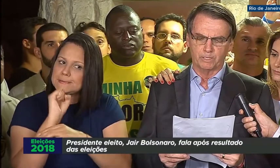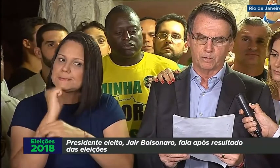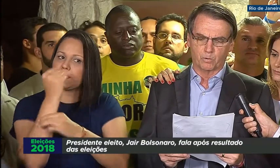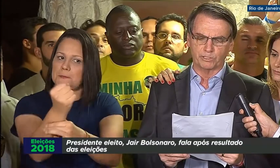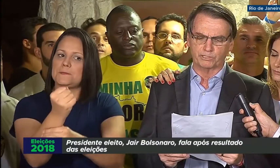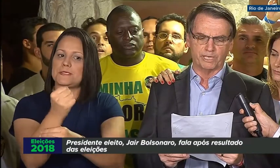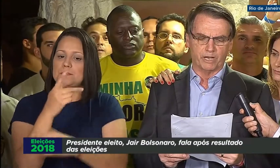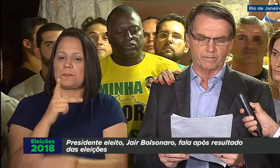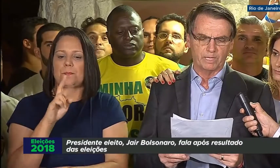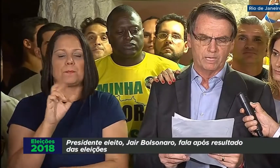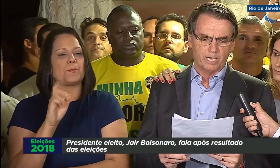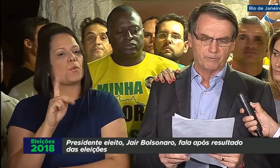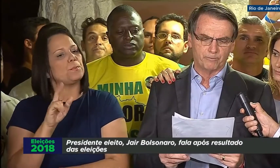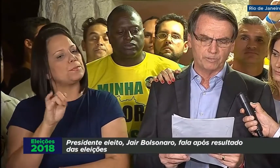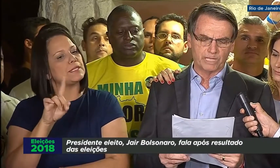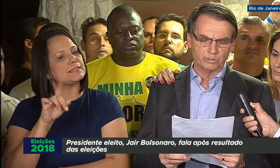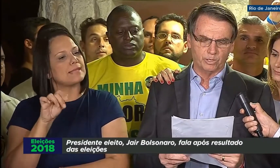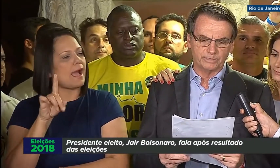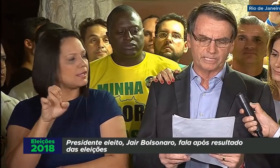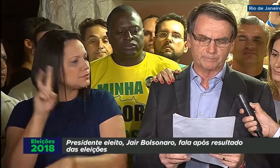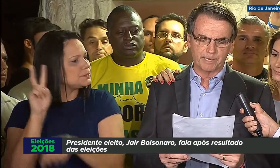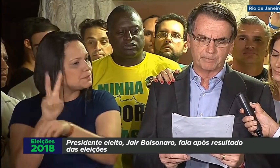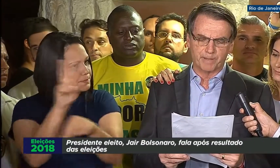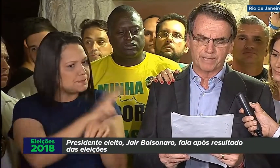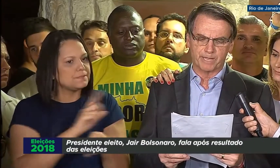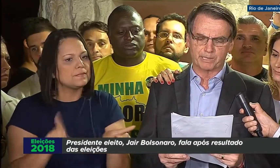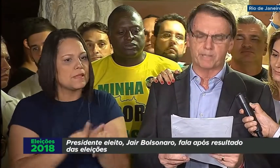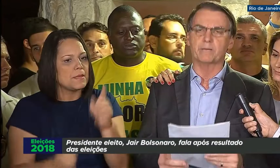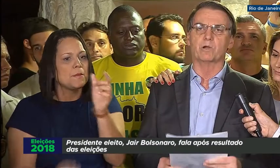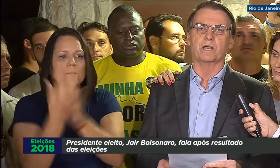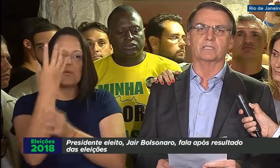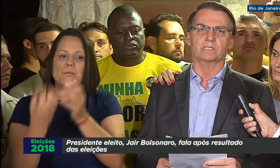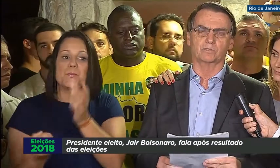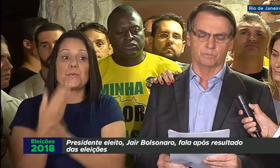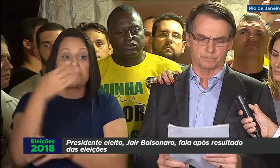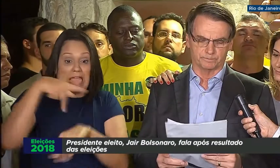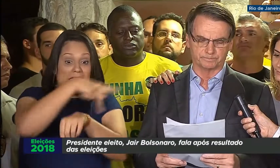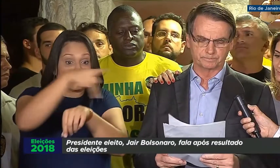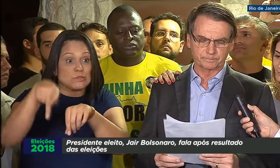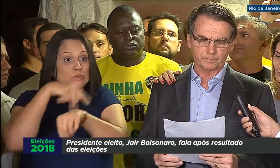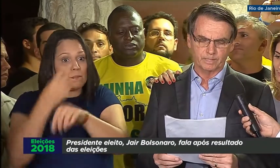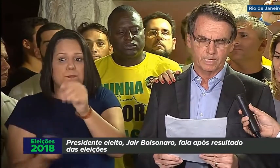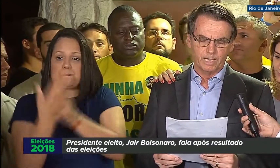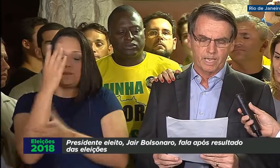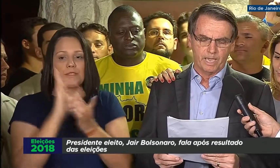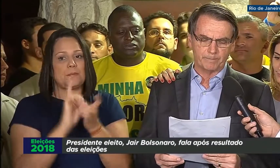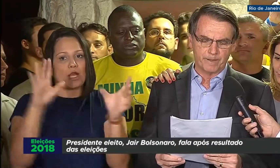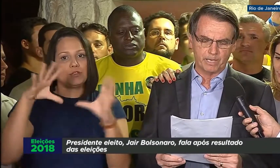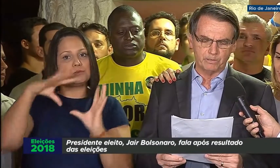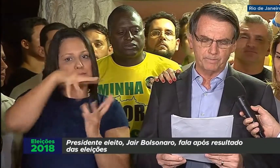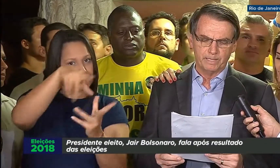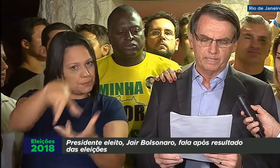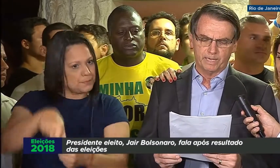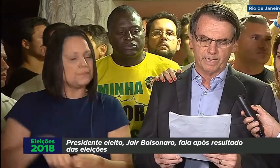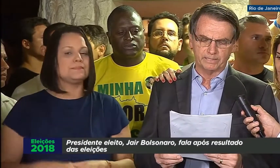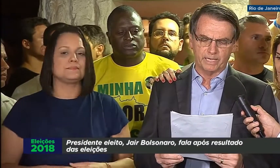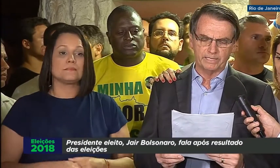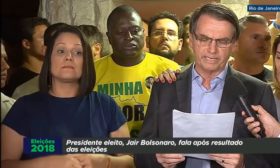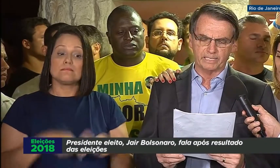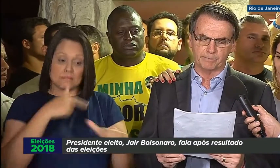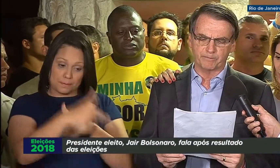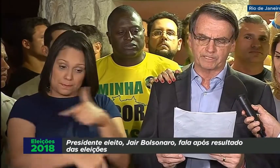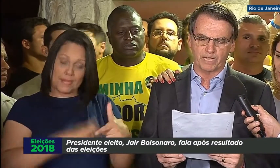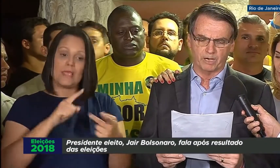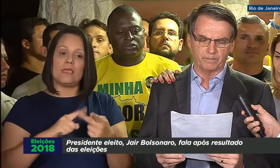princípio constitucional e fundador das principais nações democráticas do mundo. Emprego, renda